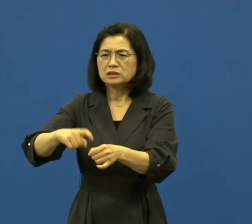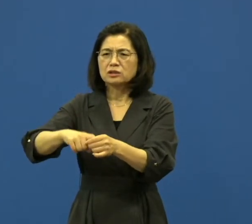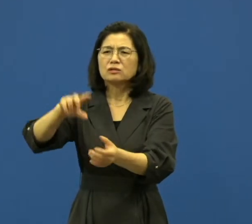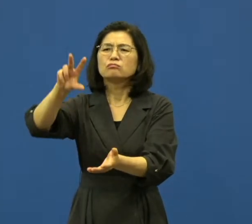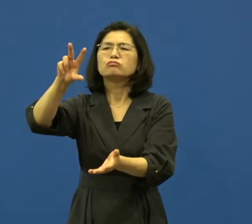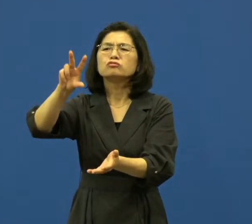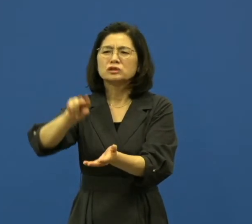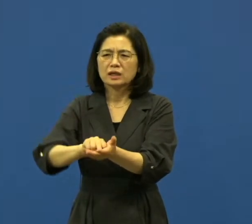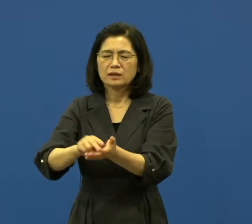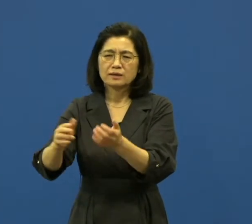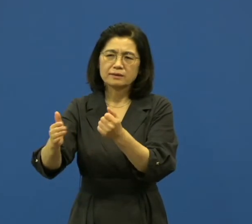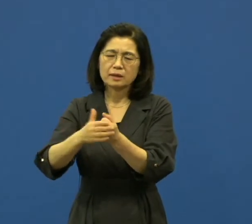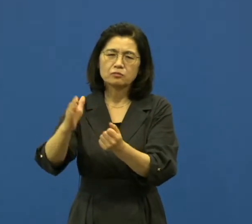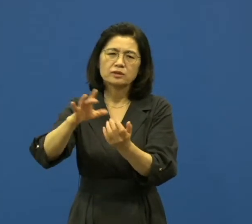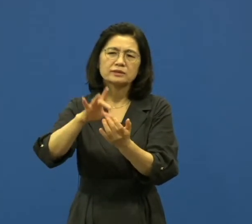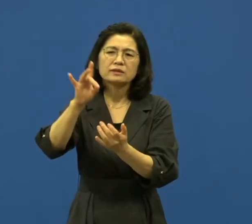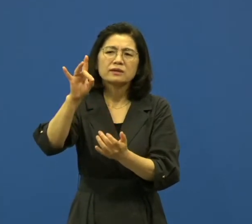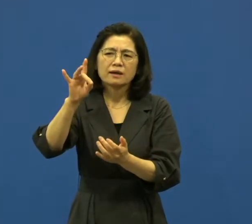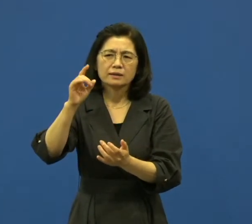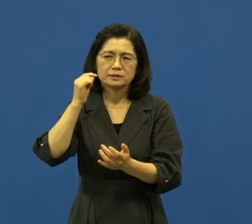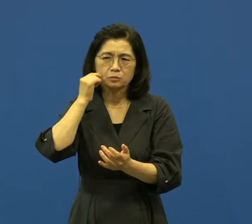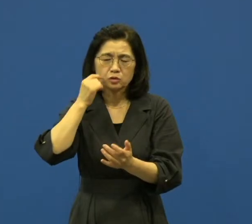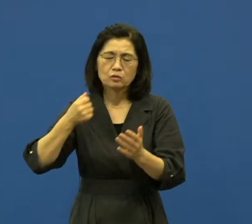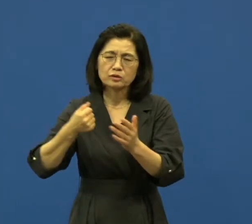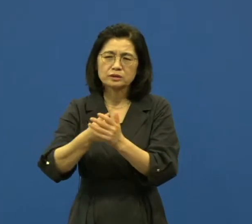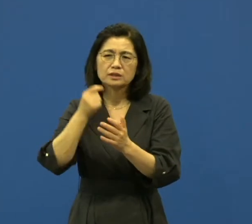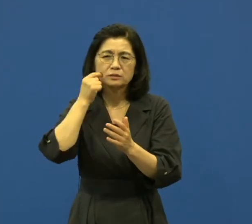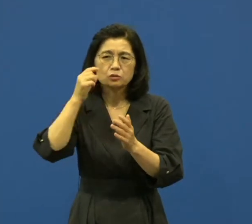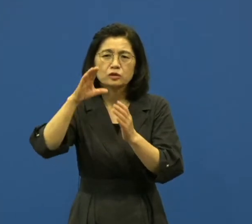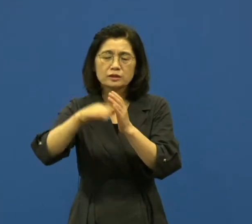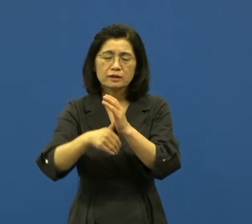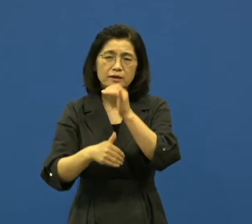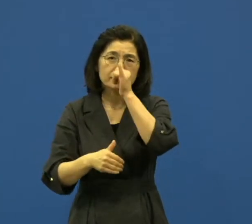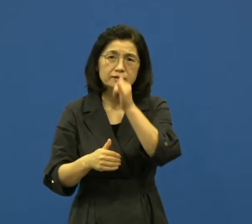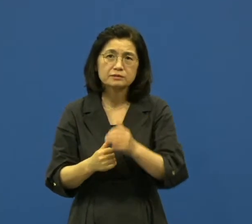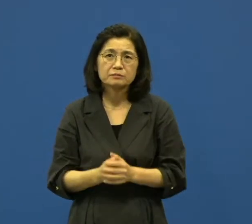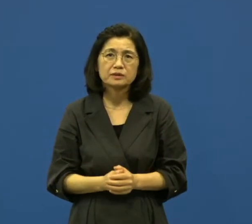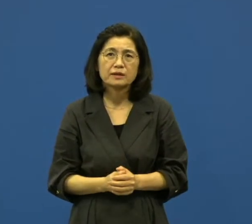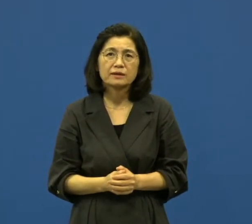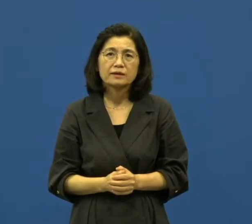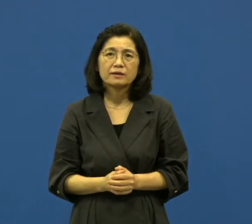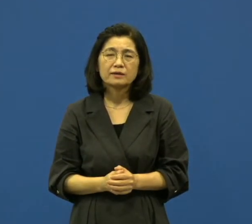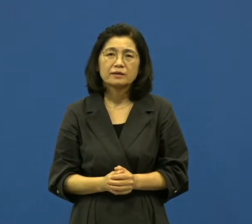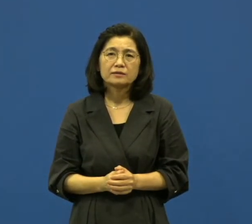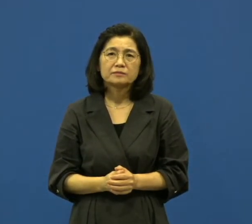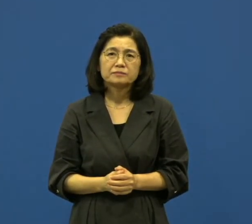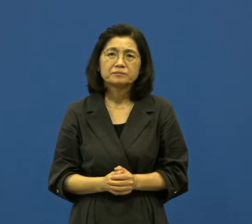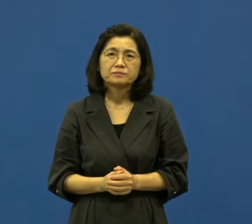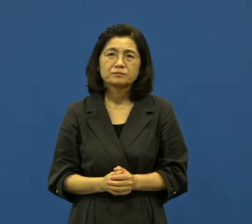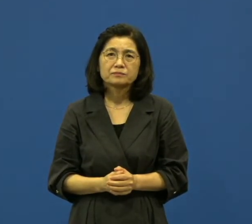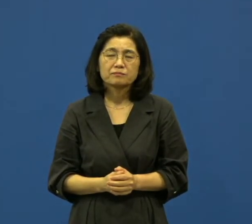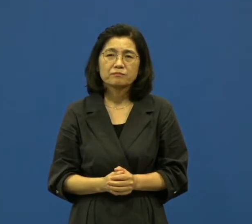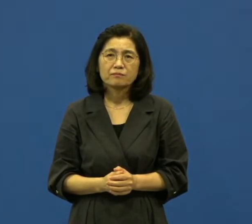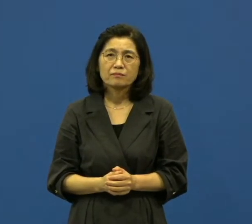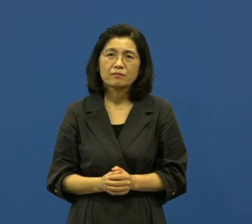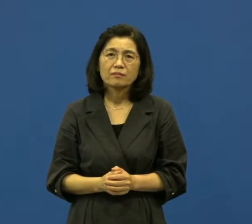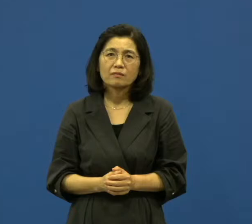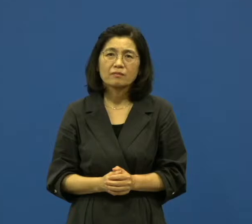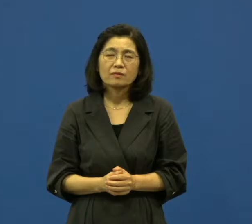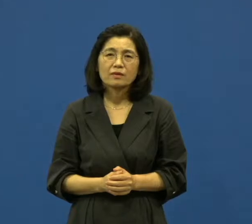믿음의 선택을 할 때는 우리의 경험과 상식과 세상적인 이론을 뛰어넘는 모험을 요구한다는